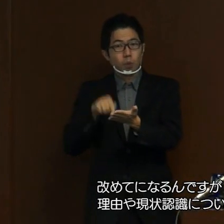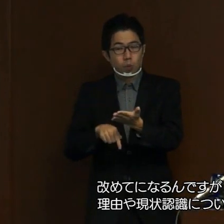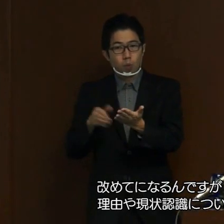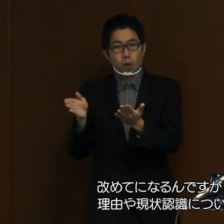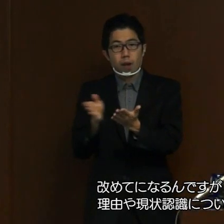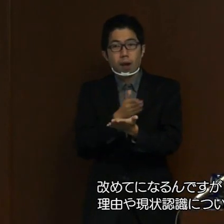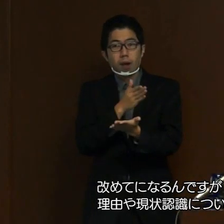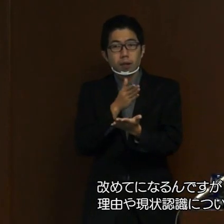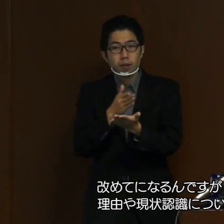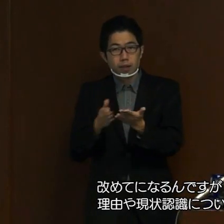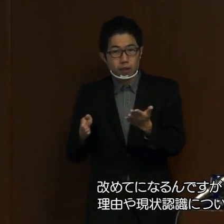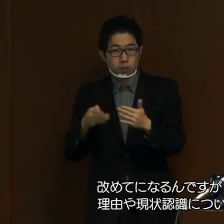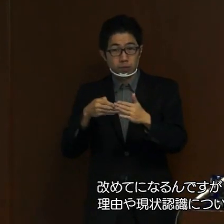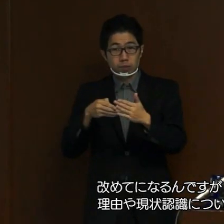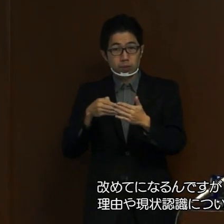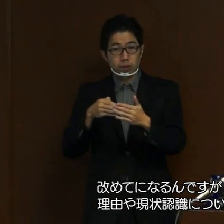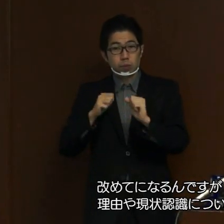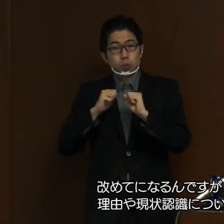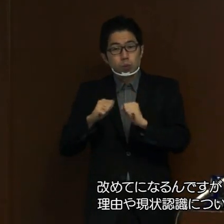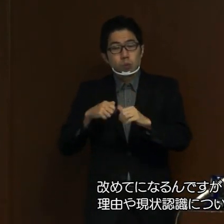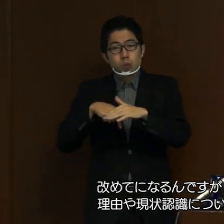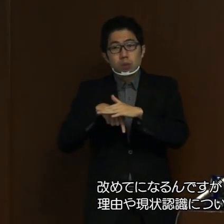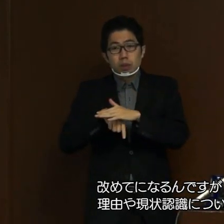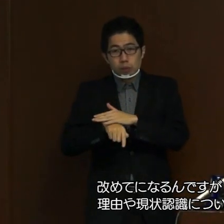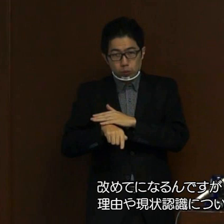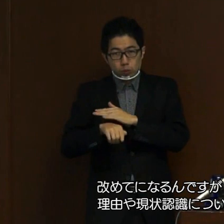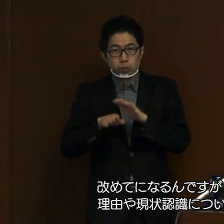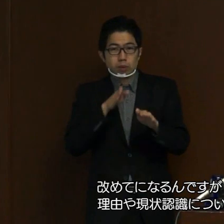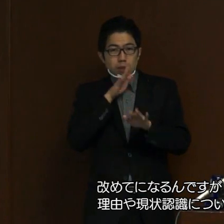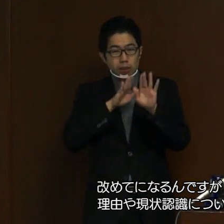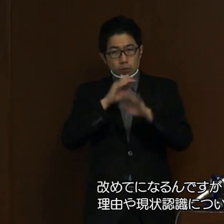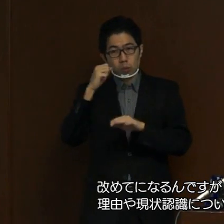った理由や、現状の意識についてお聞かせください。